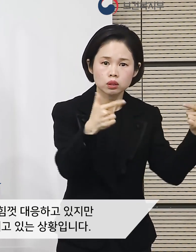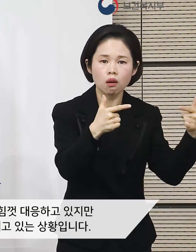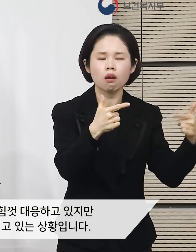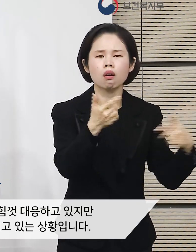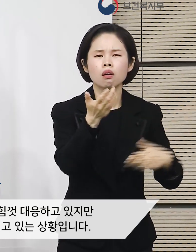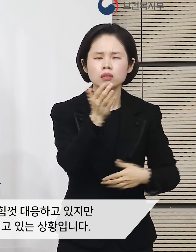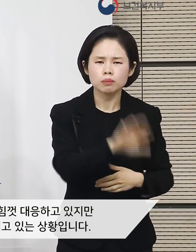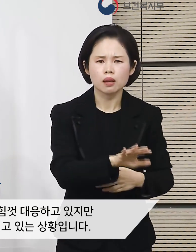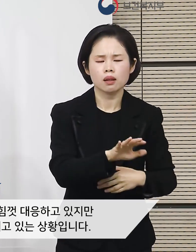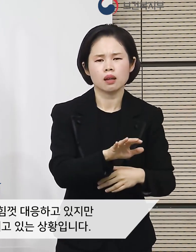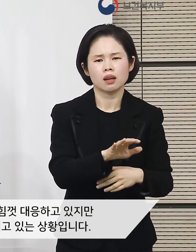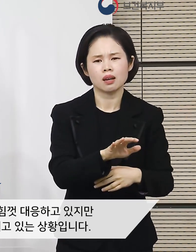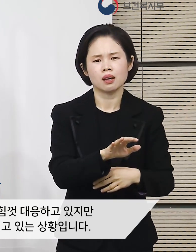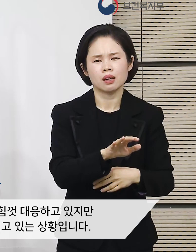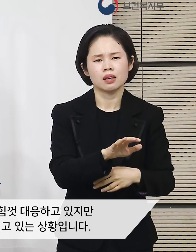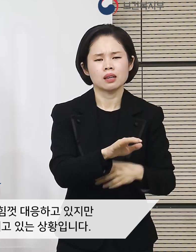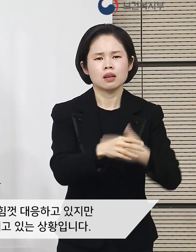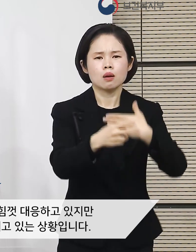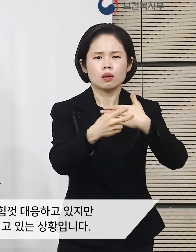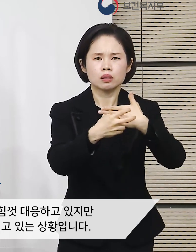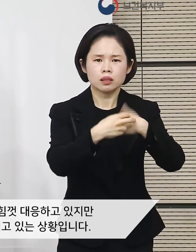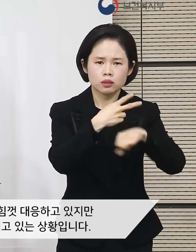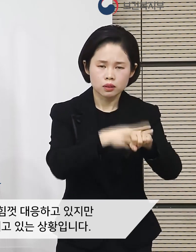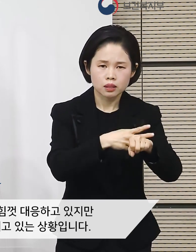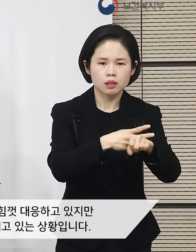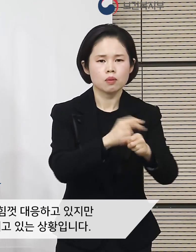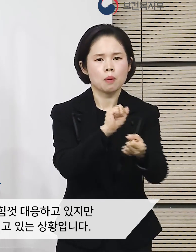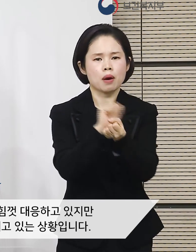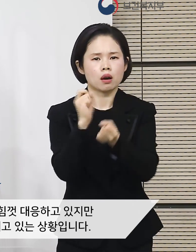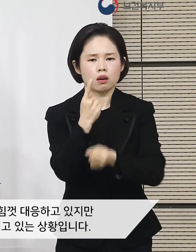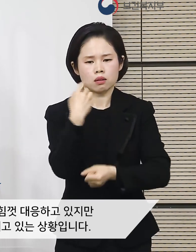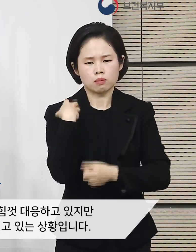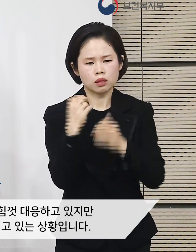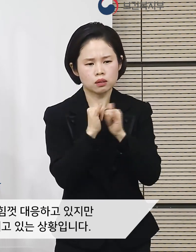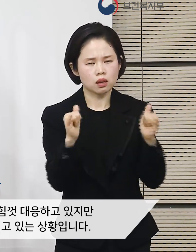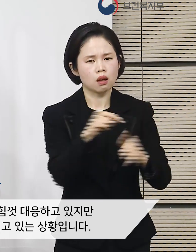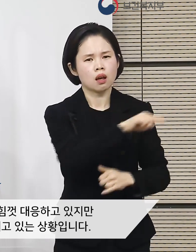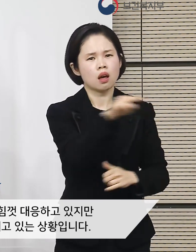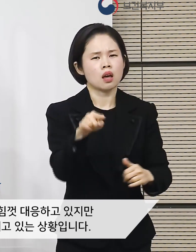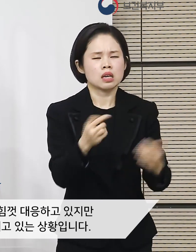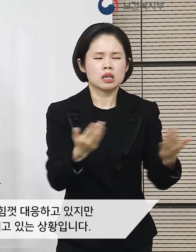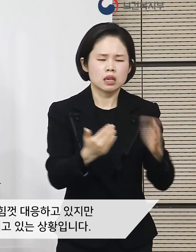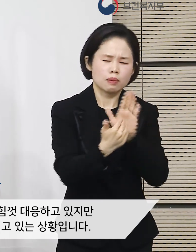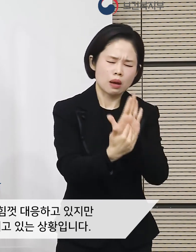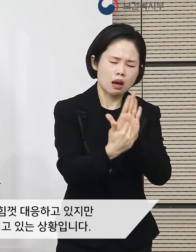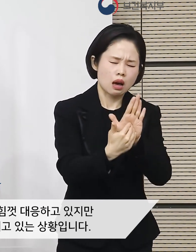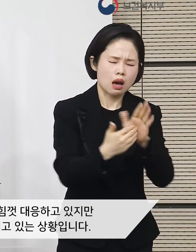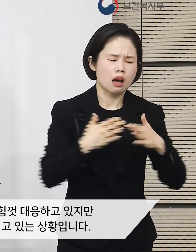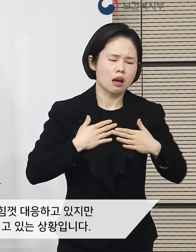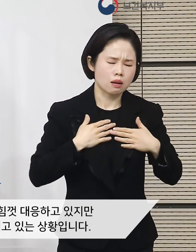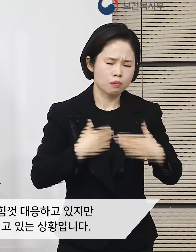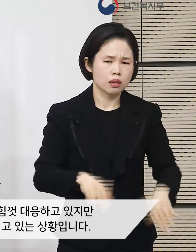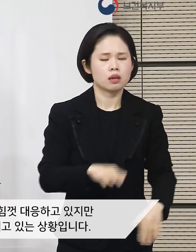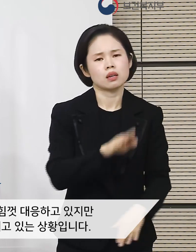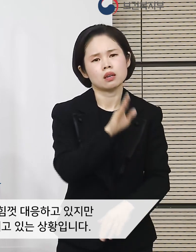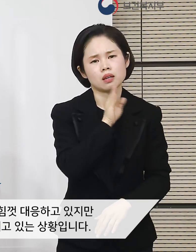대응하고 있지만 현장 방역 인력과 의료 인력의 피로도도 점차 가중되고 있는